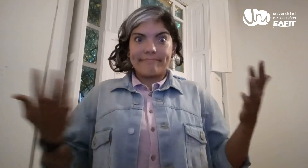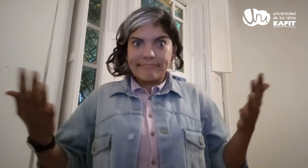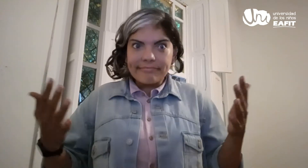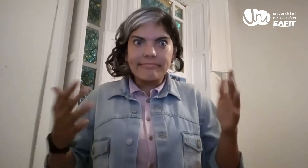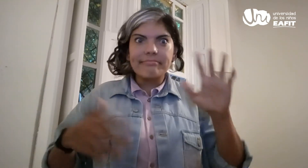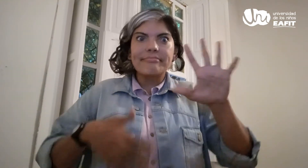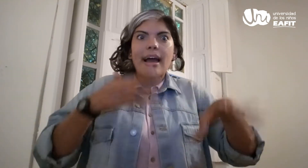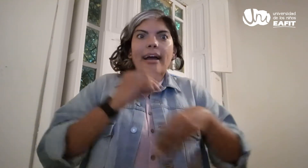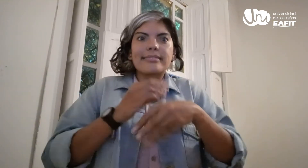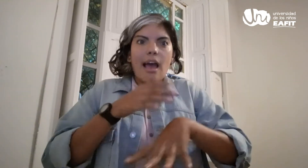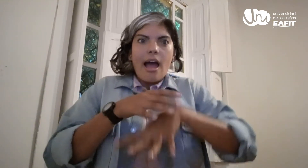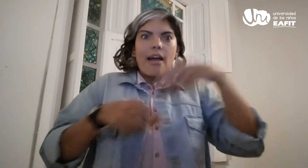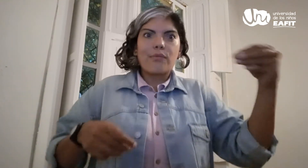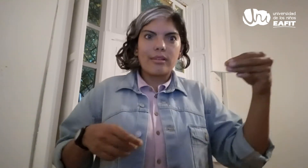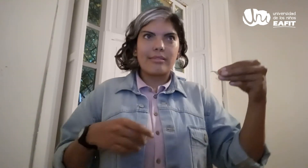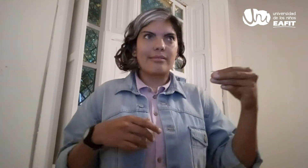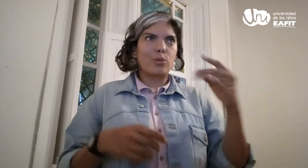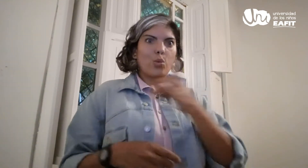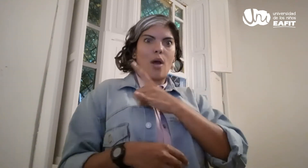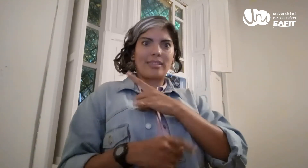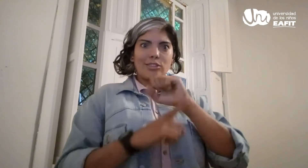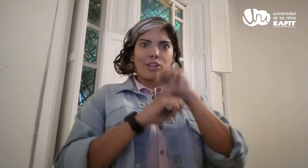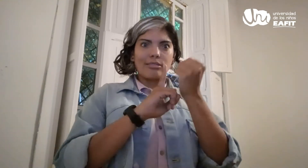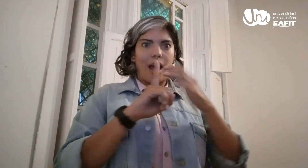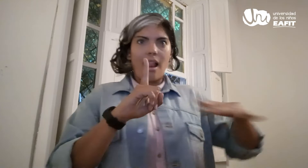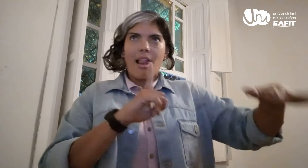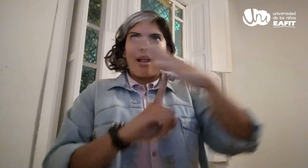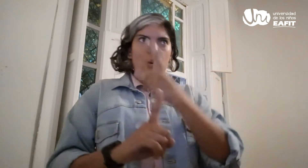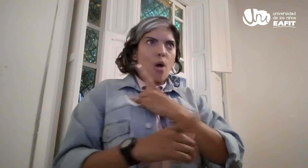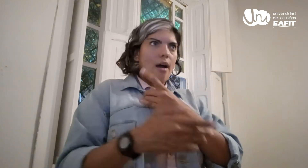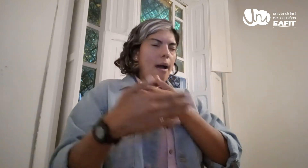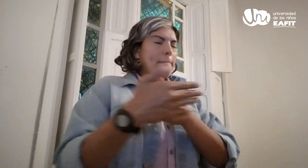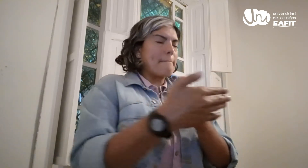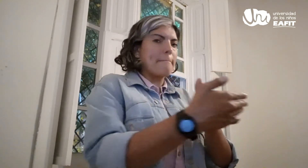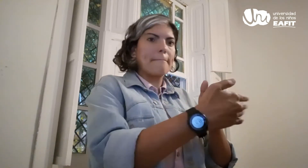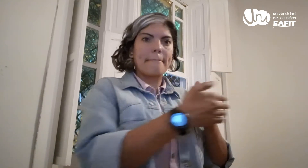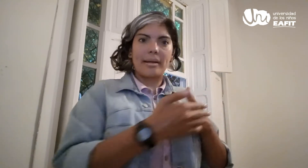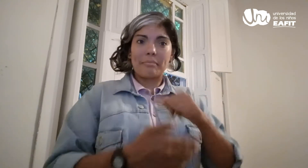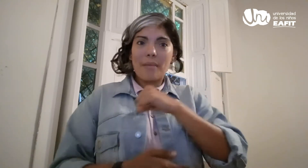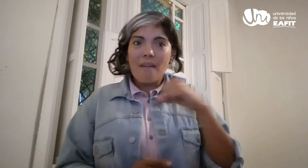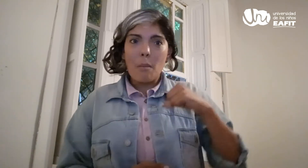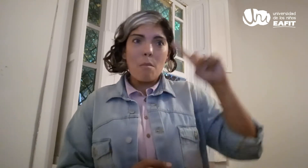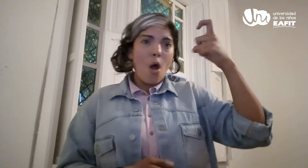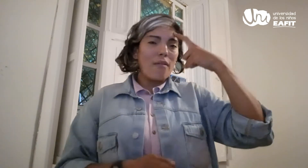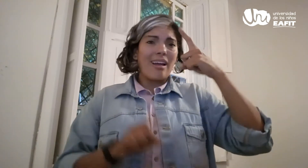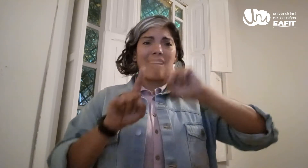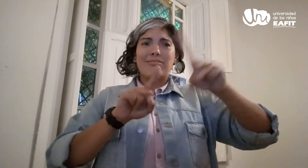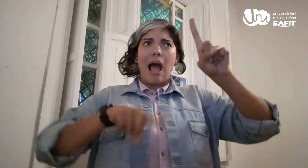Por otro lado, la educación superior representa una gran barrera para nosotros como comunidad, tanto en el sector privado como